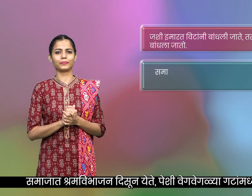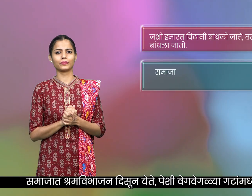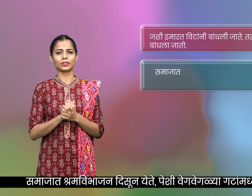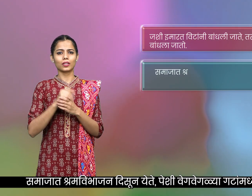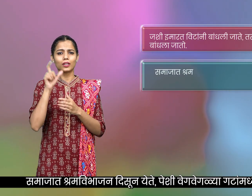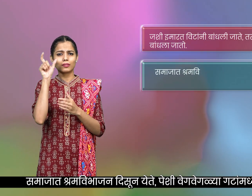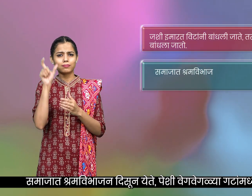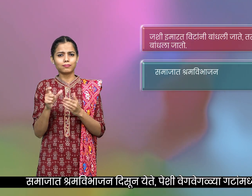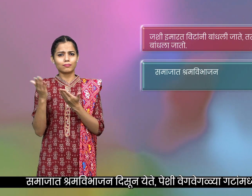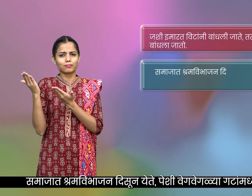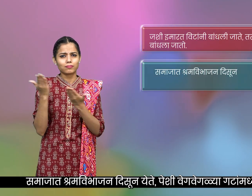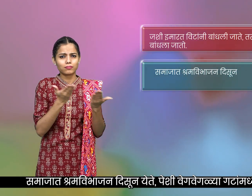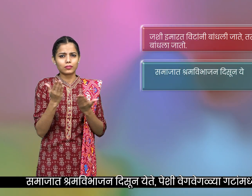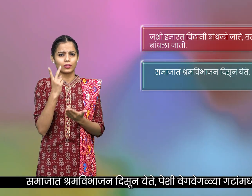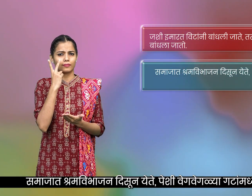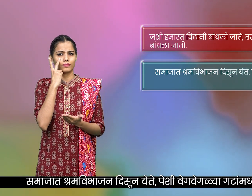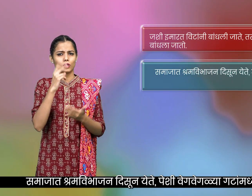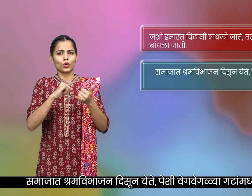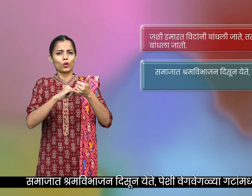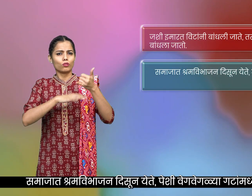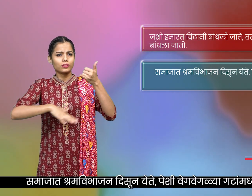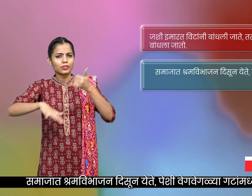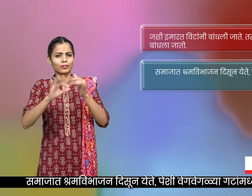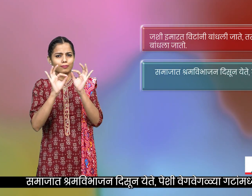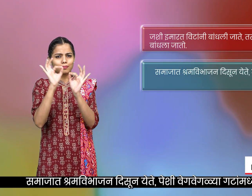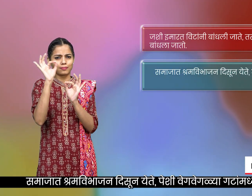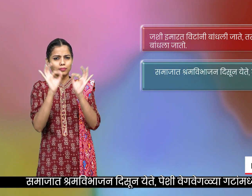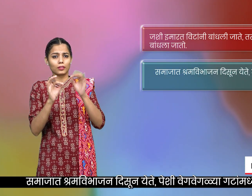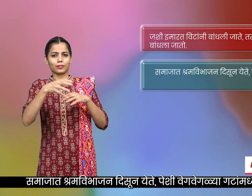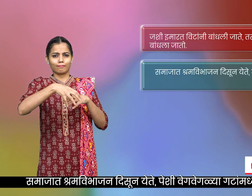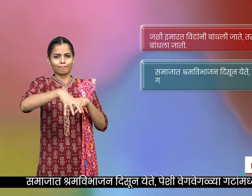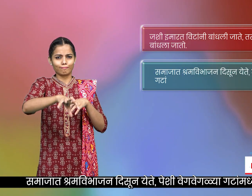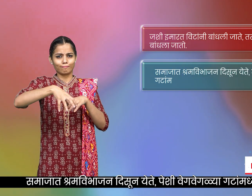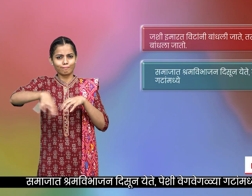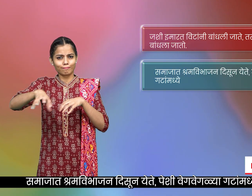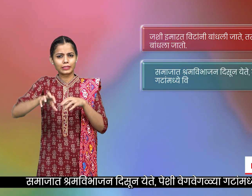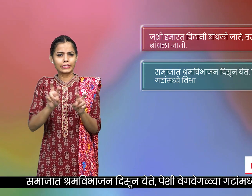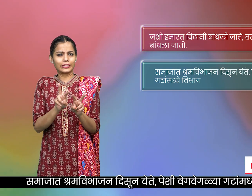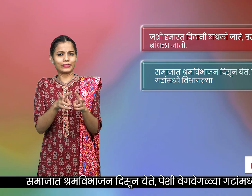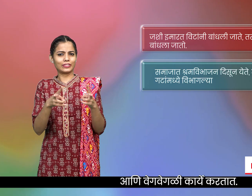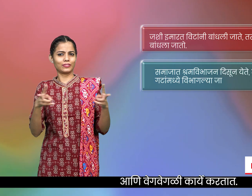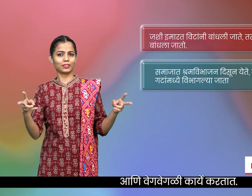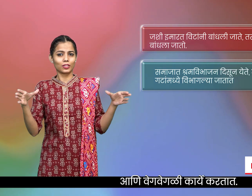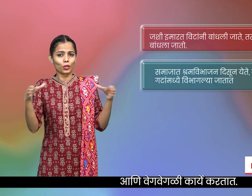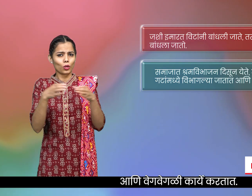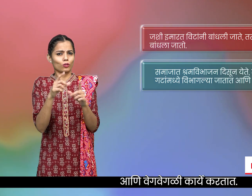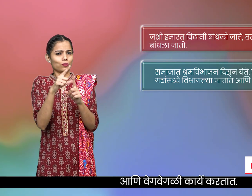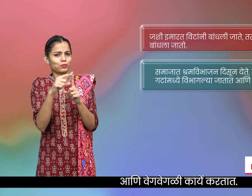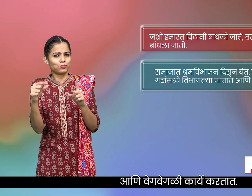दुसरा, समान श्रमविभाजन दिसून येते. पेशी वेगवेगळ्या गटांमध्ये विभागल्या जातात आणि वेगवेगळ्या कार्य